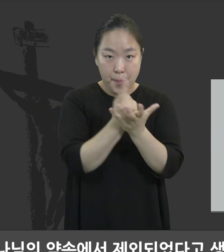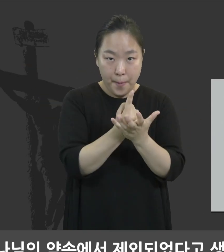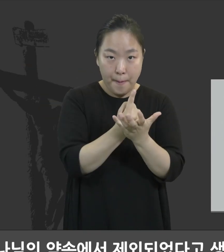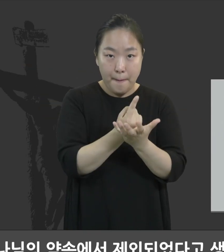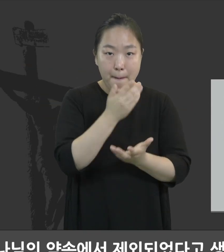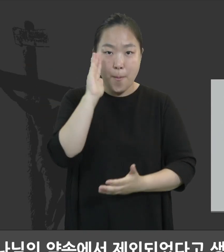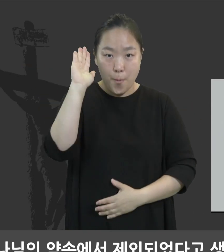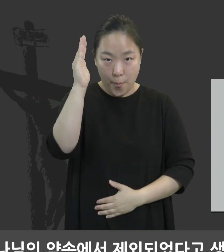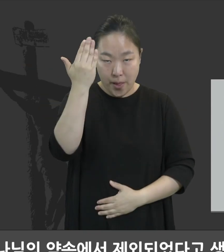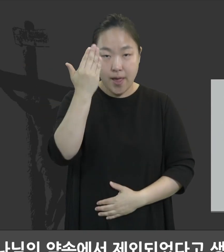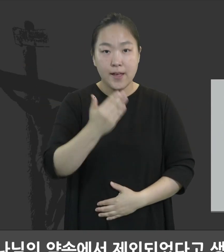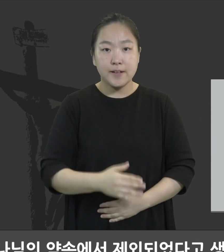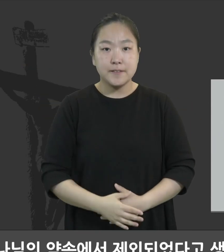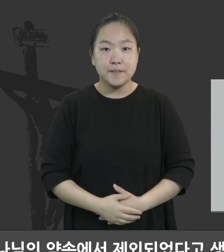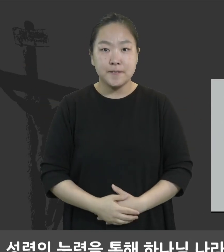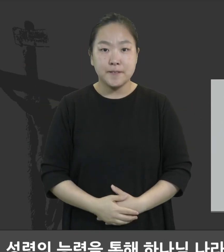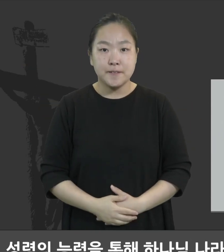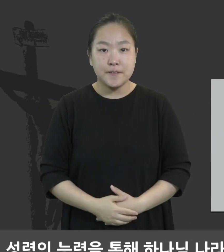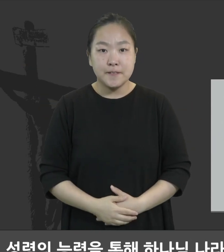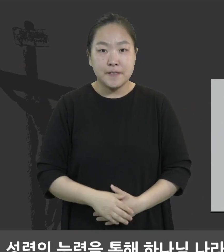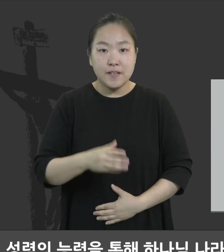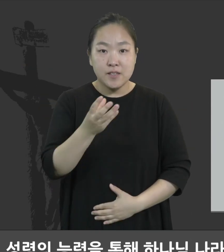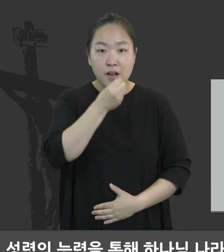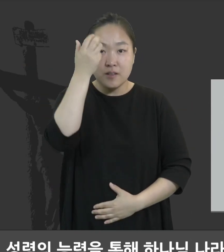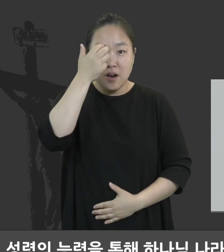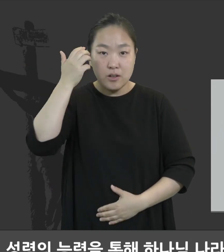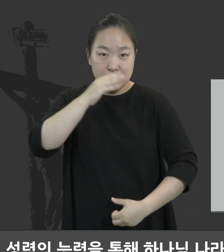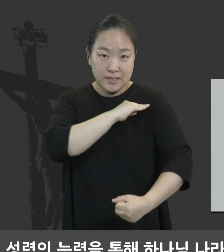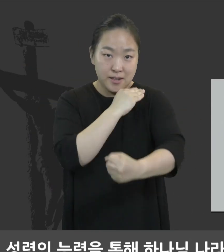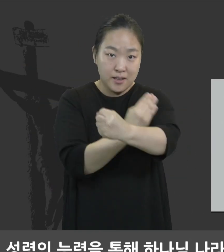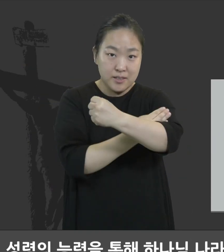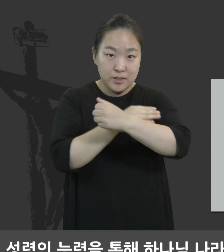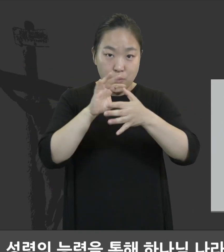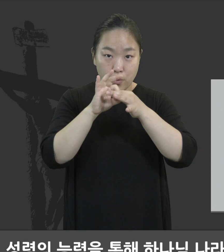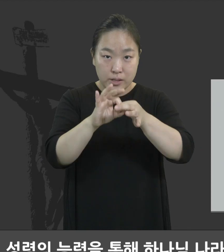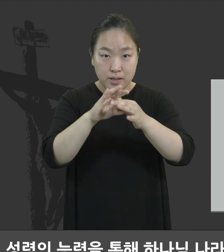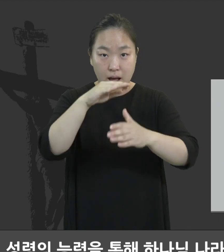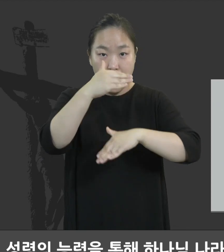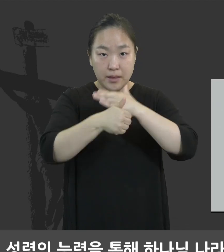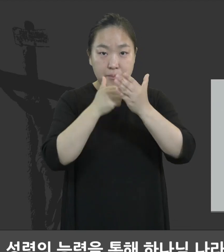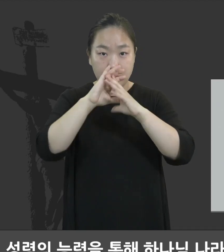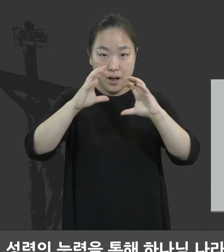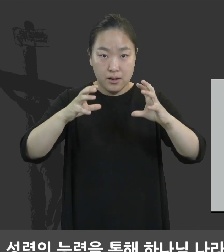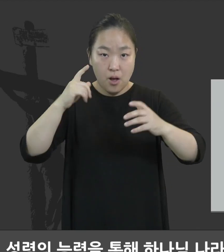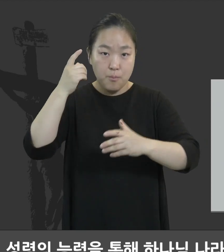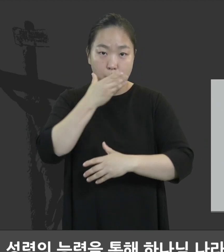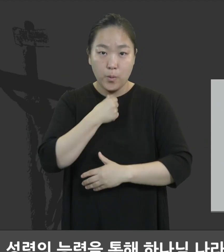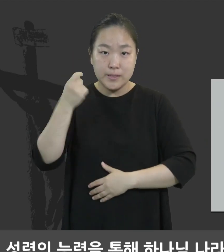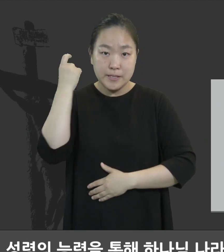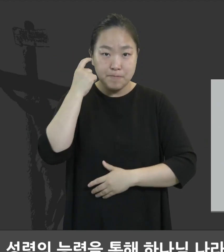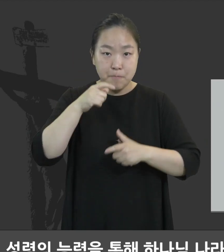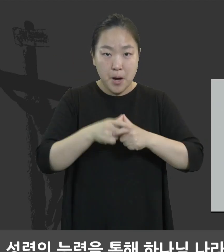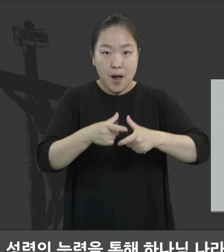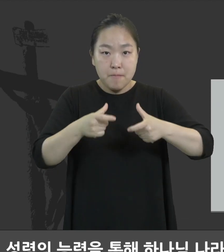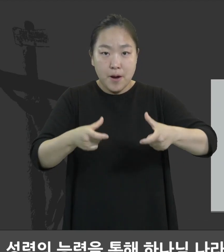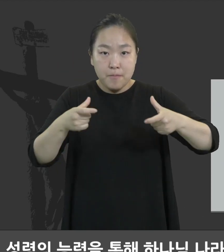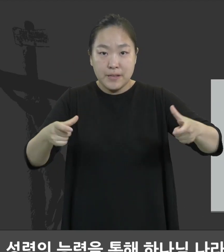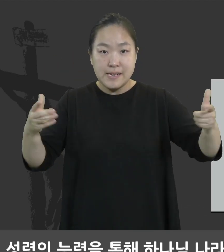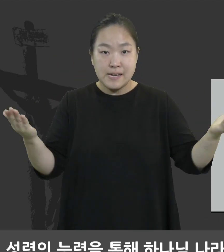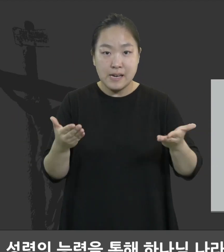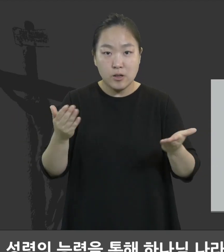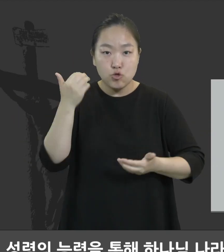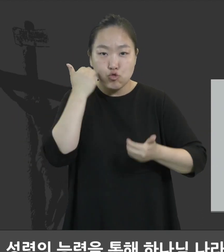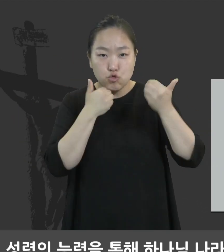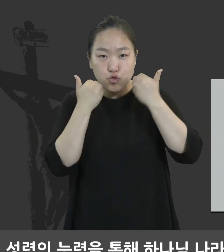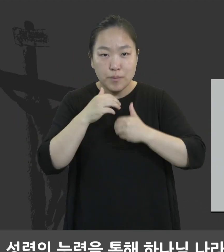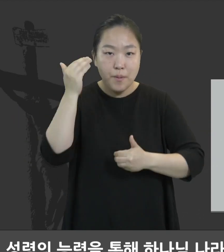백성에 속하게 된 것이죠. 성령의 능력을 통해 하나님 나라의 복음이 전진하는 일은 그